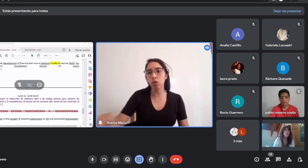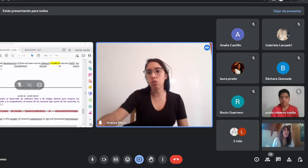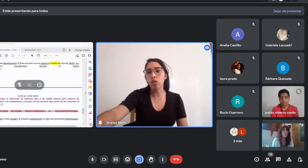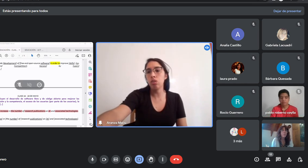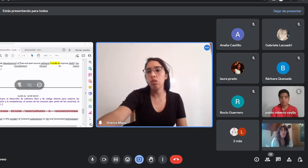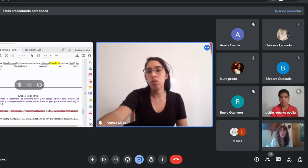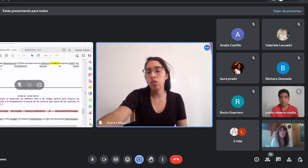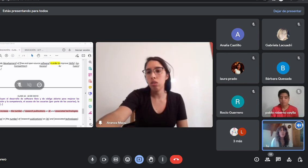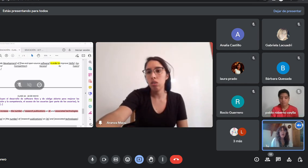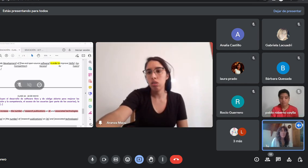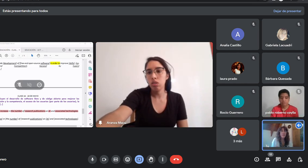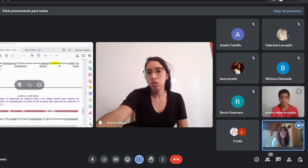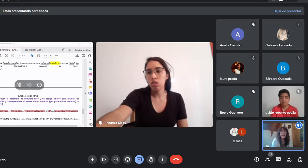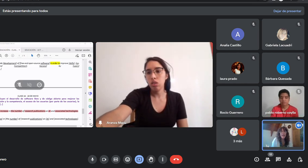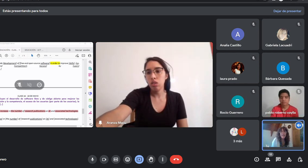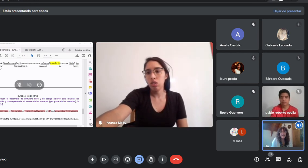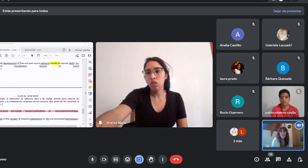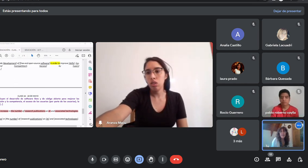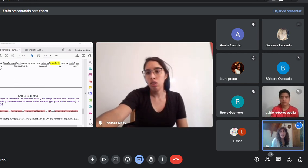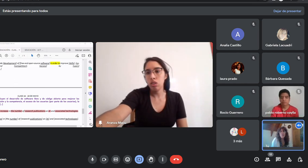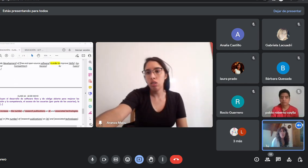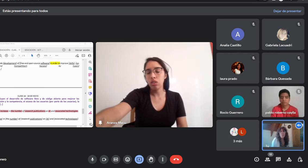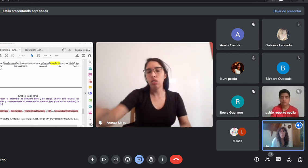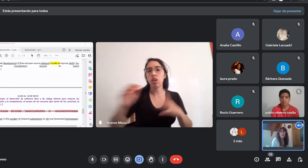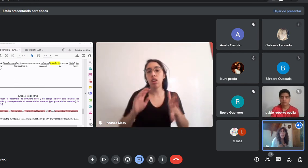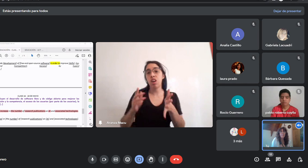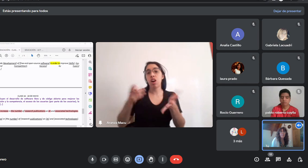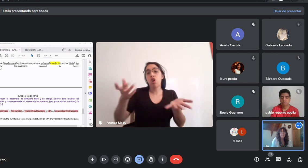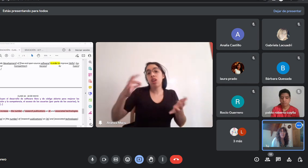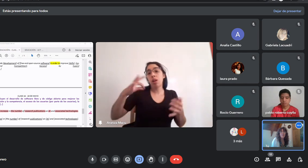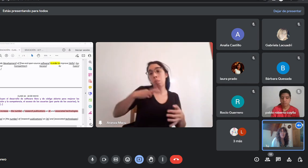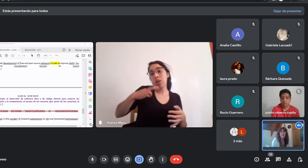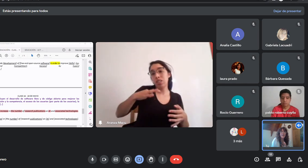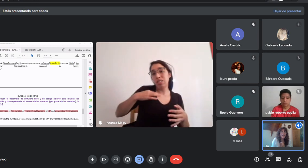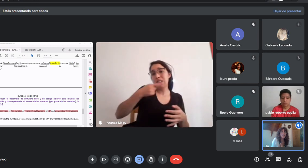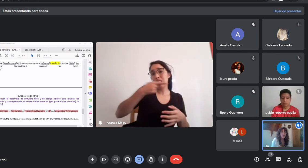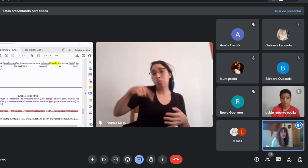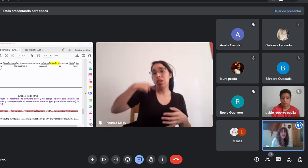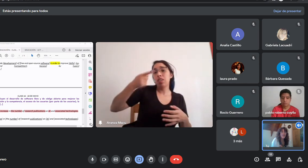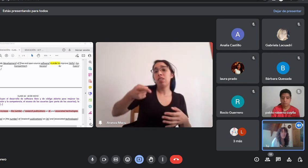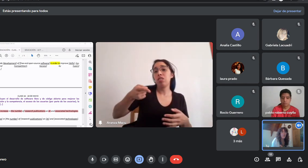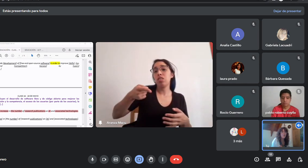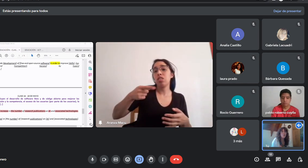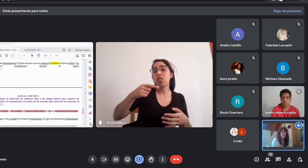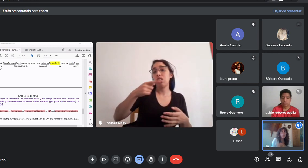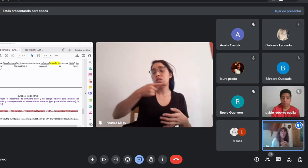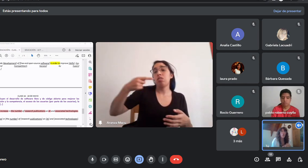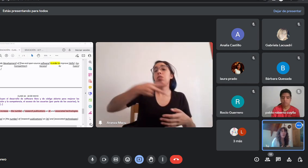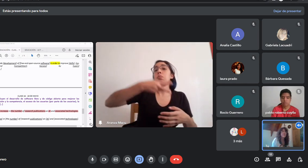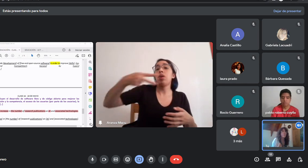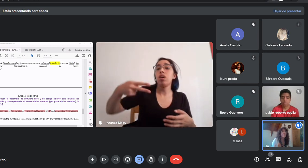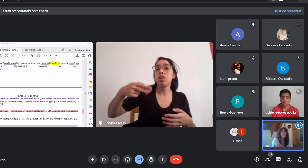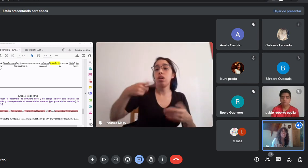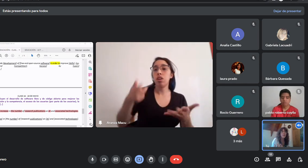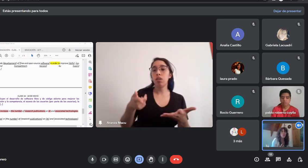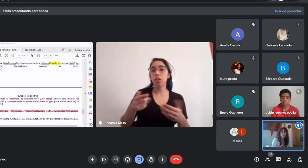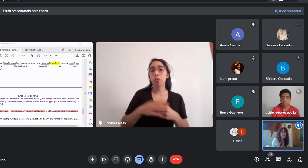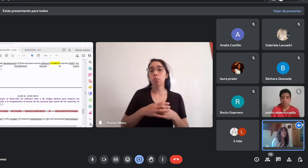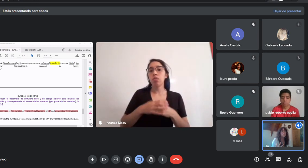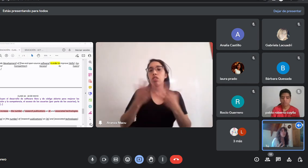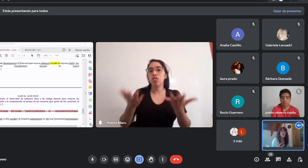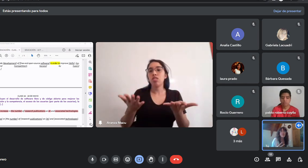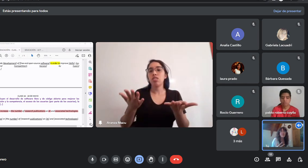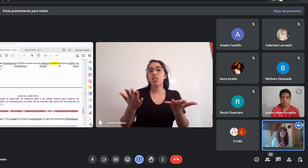como puedo estamos traducir. próximos al parcial, entonces lo tiene que resolver después. Por eso les digo que vayan preguntando si